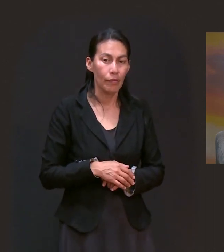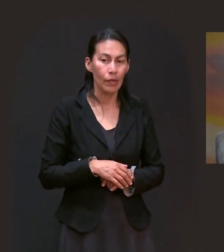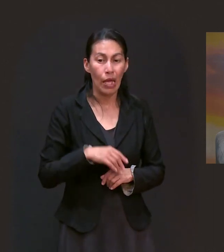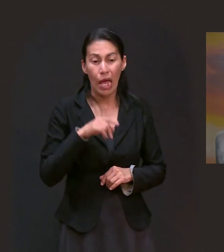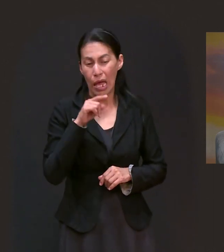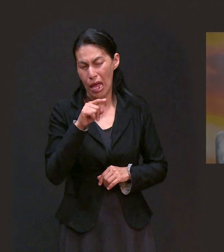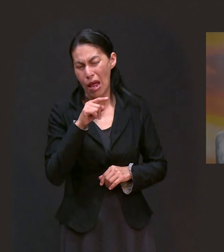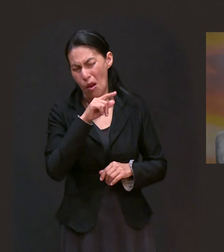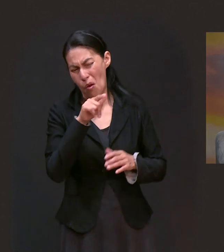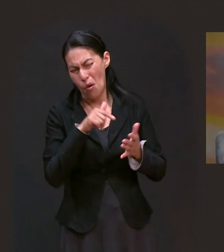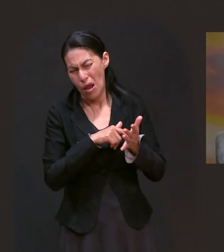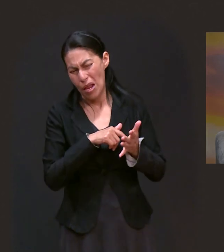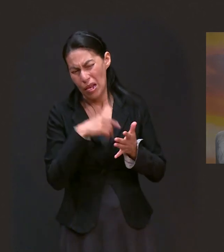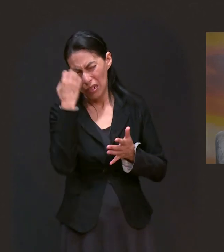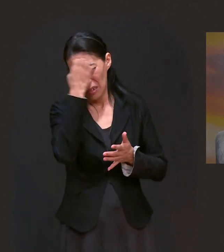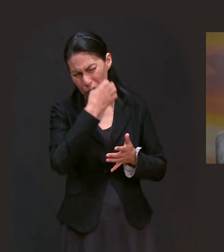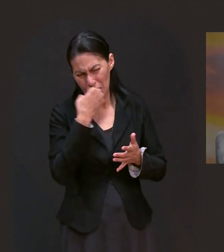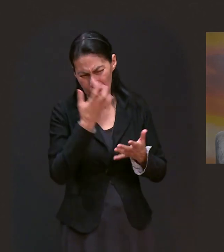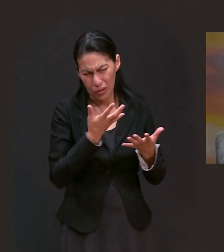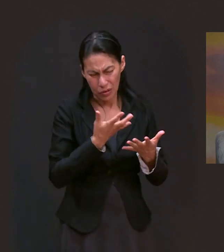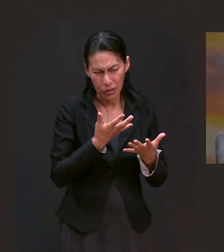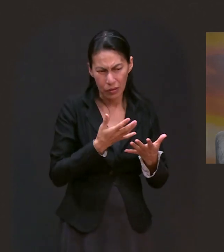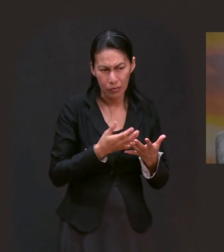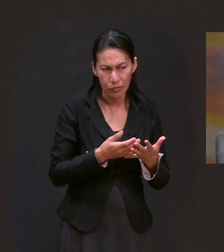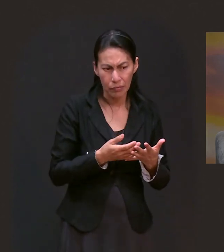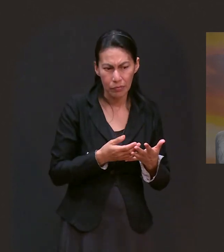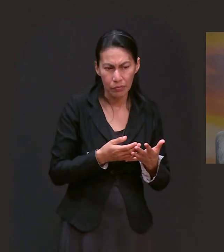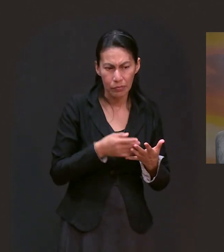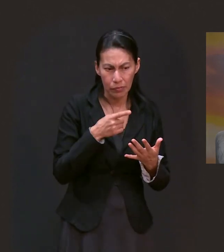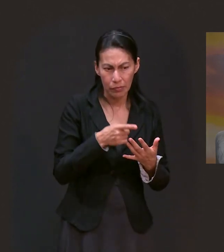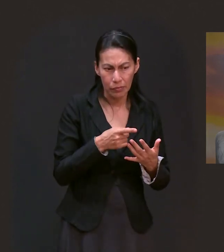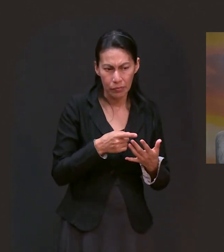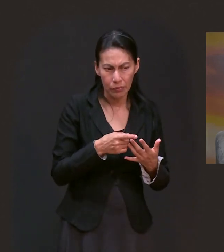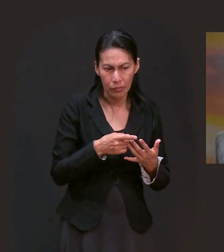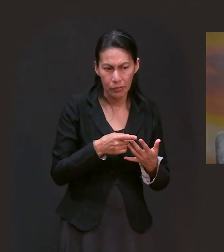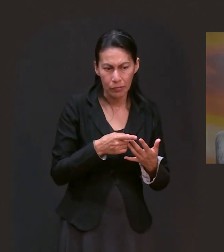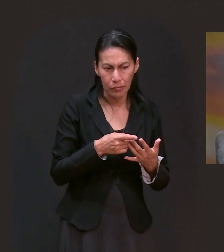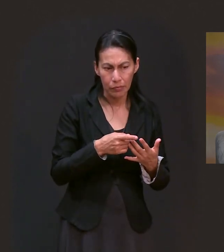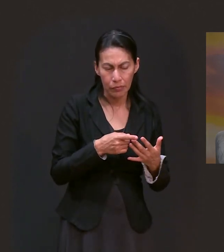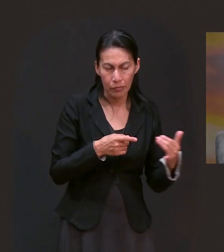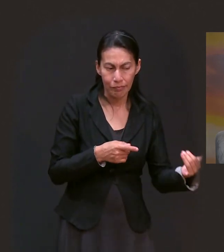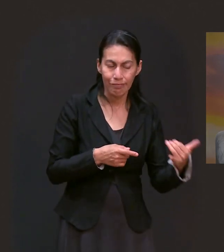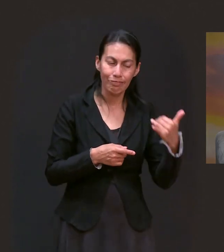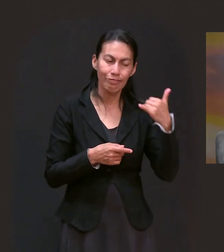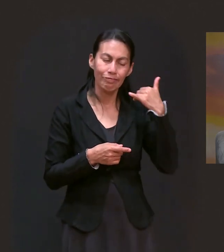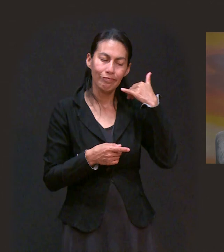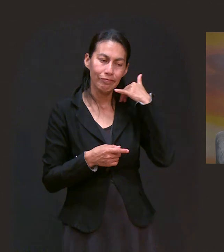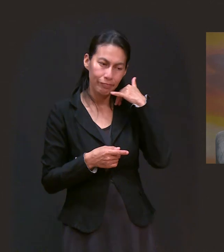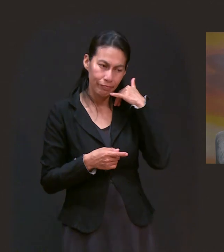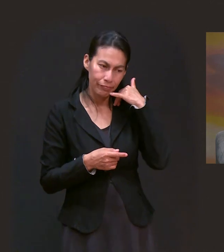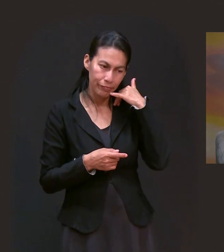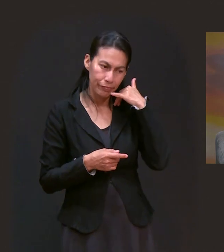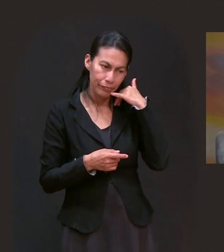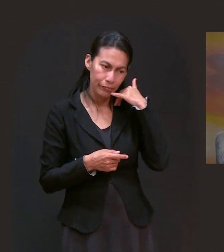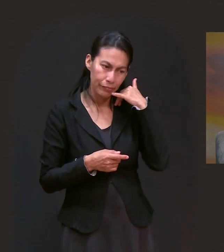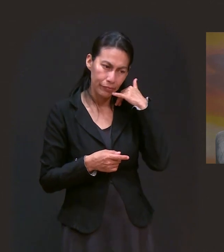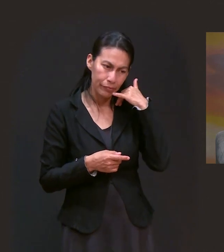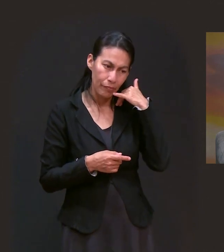la entrevista en el otro lugar donde fui a hacer el examen y en este lugar en la fundación visión